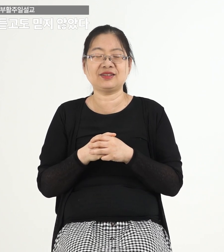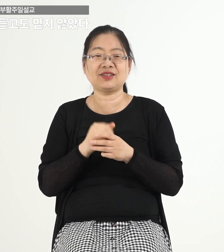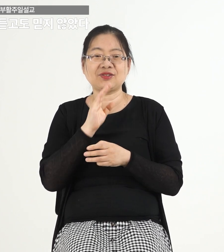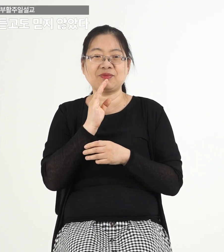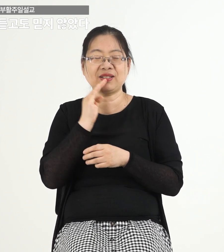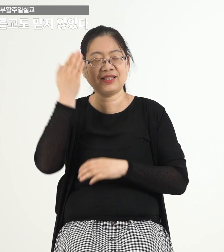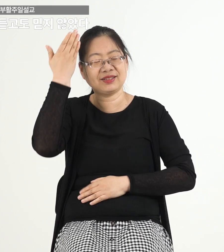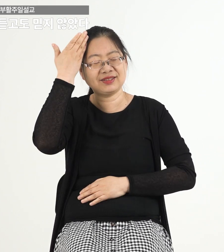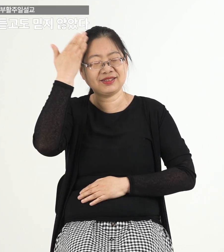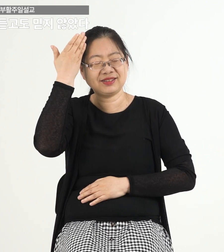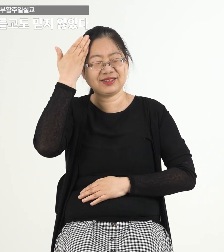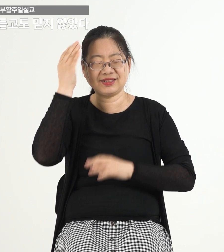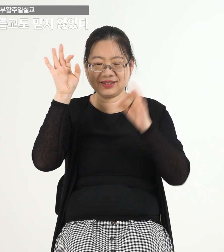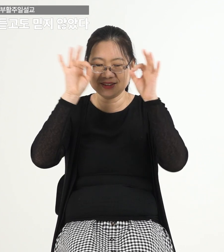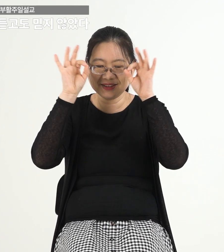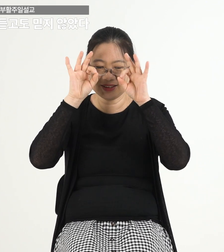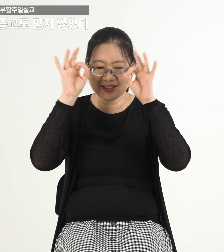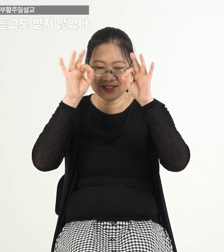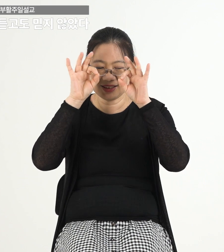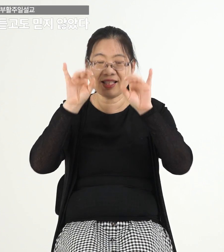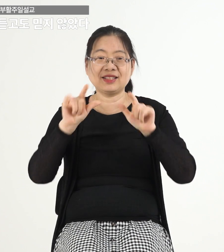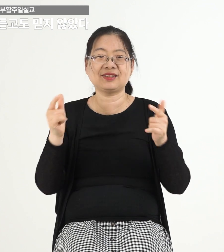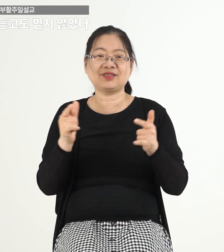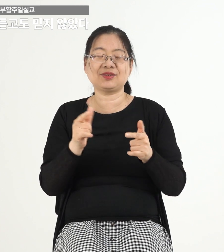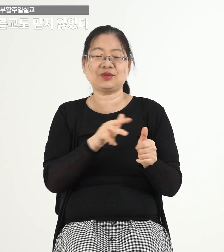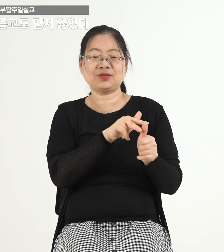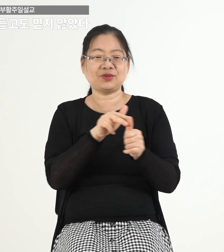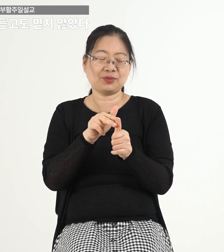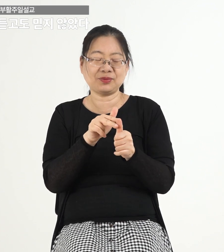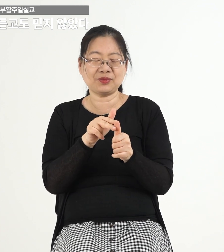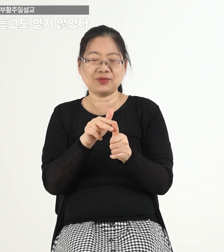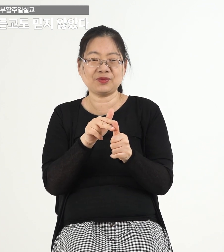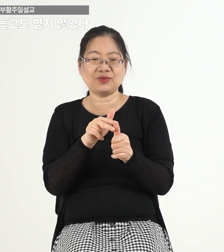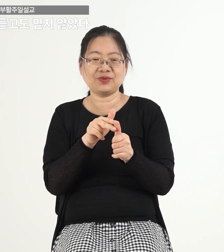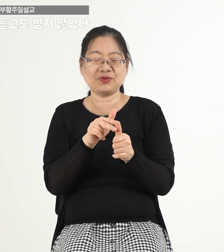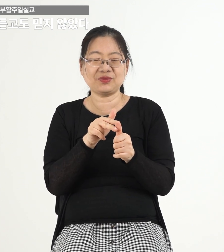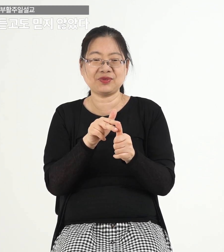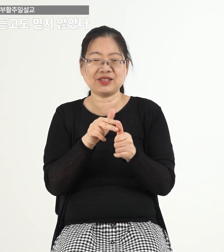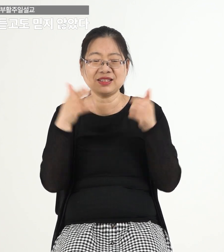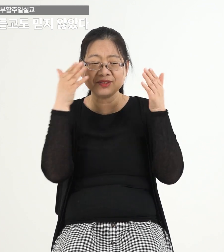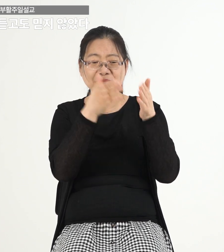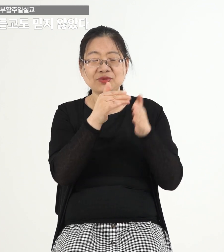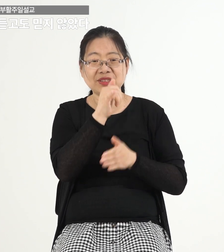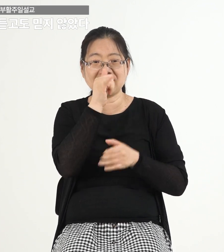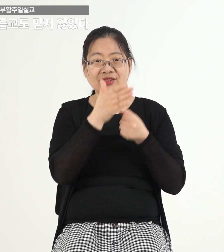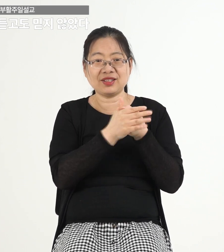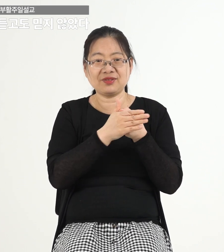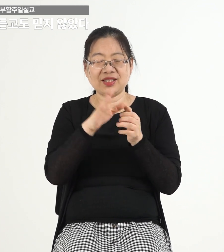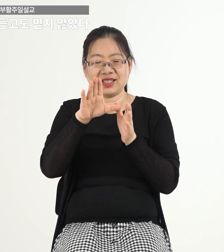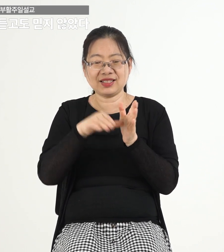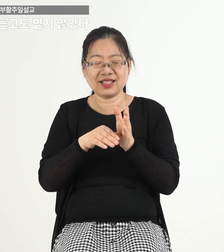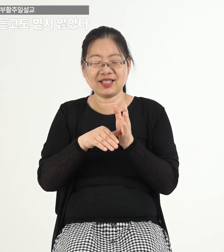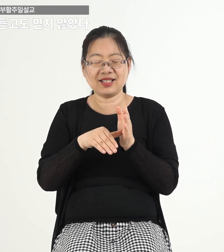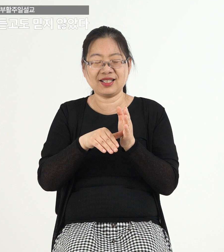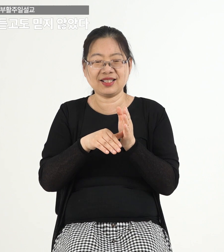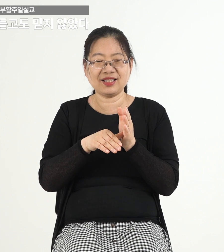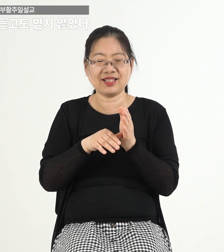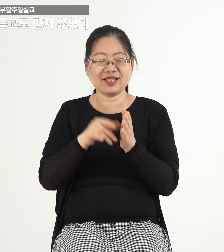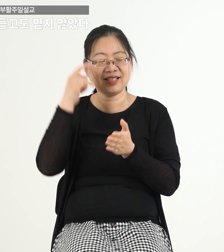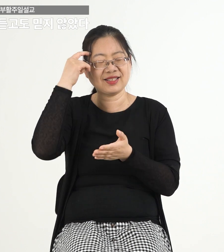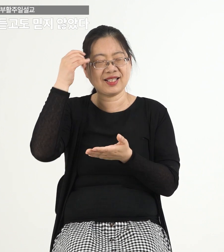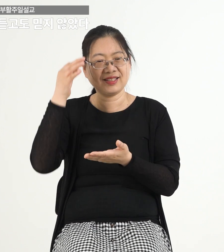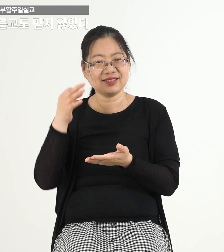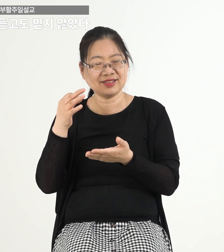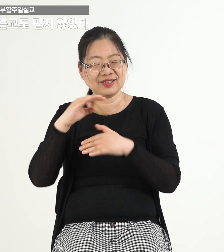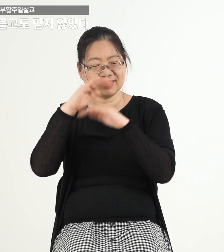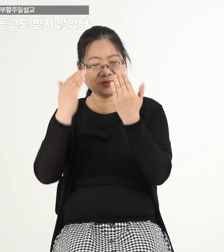정말 지식을 구하는 시대가 아니라 이제는 정보를 구하는 시대가 됐어요. 그러니까 시대의 가치 철학이나